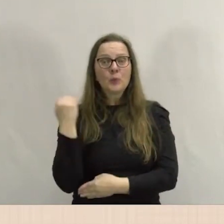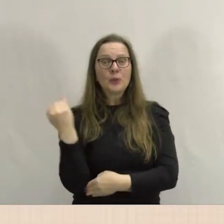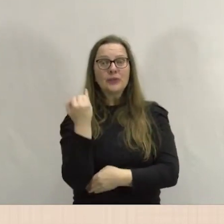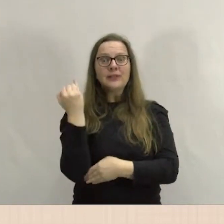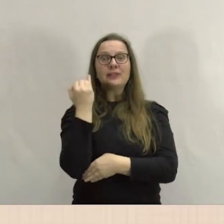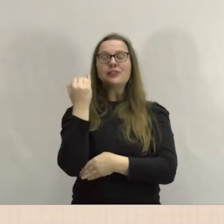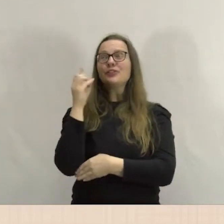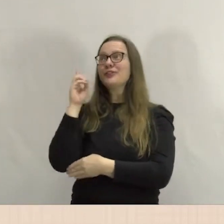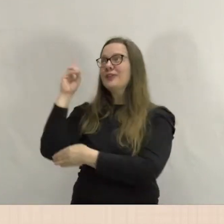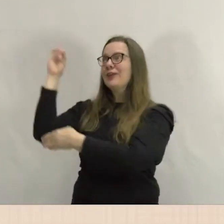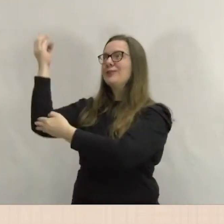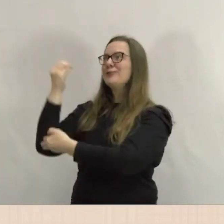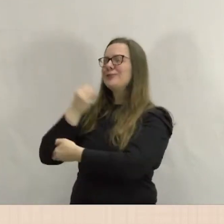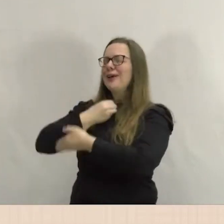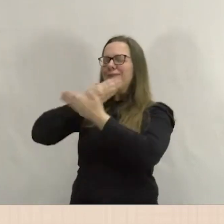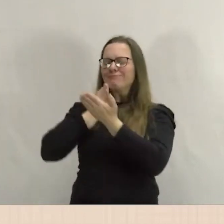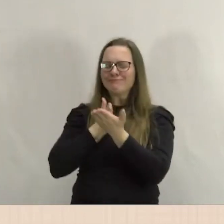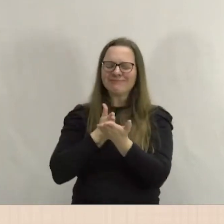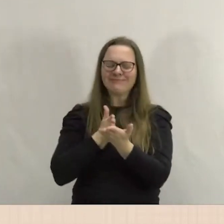nós temos direção, irmãos.